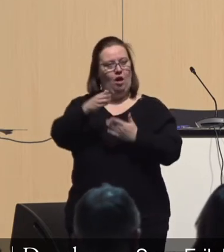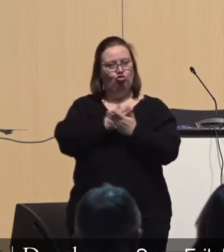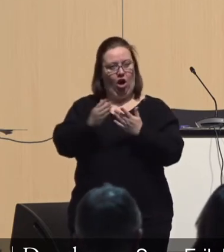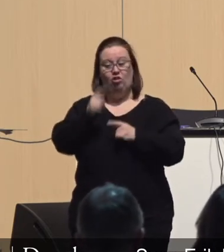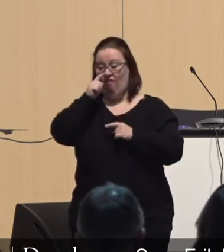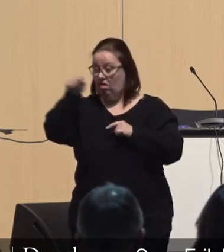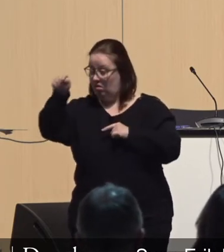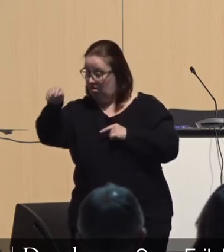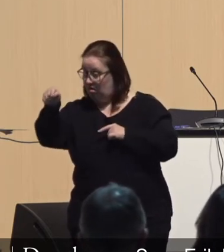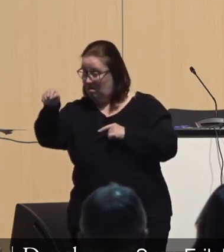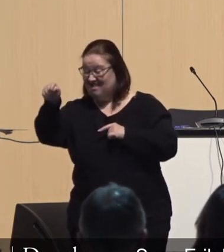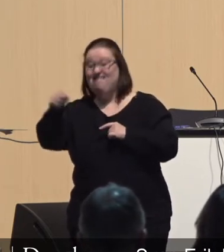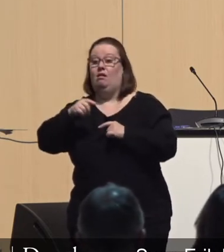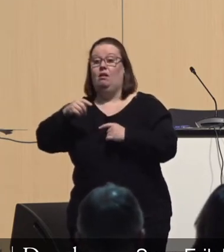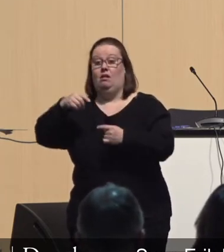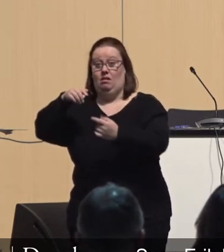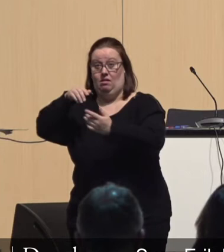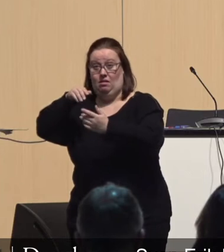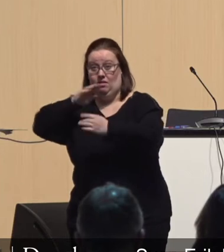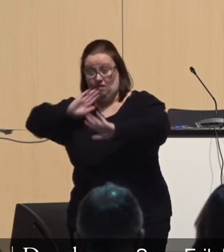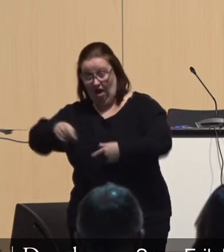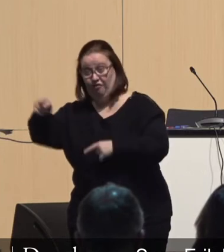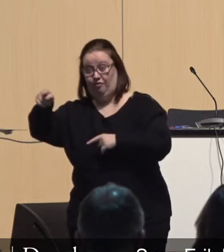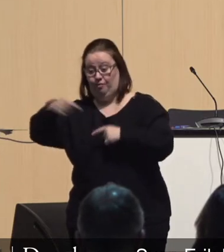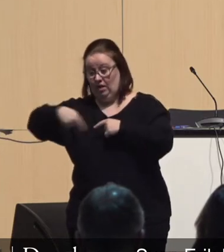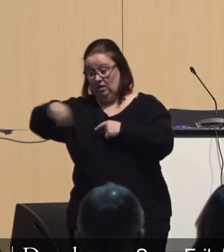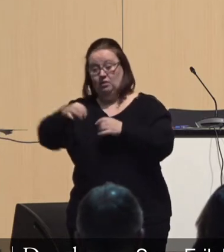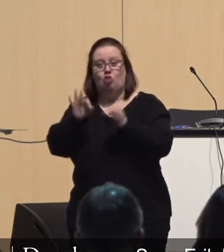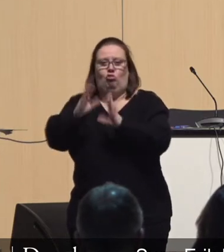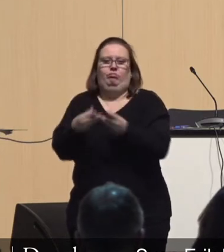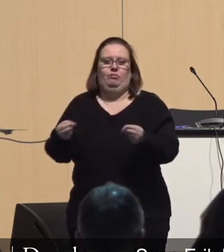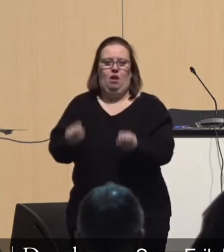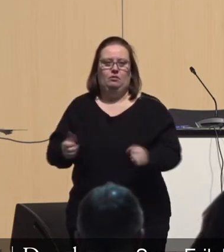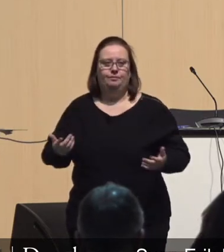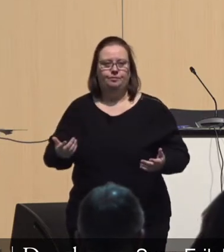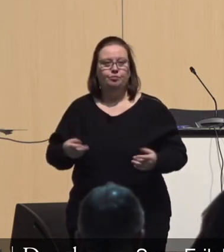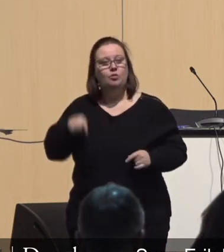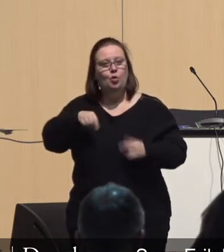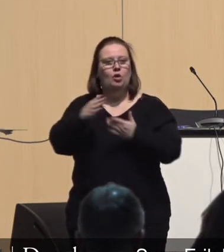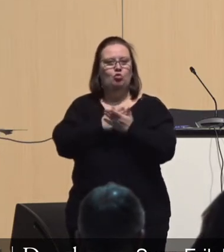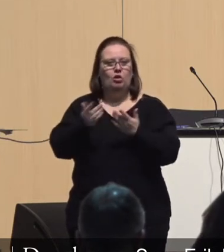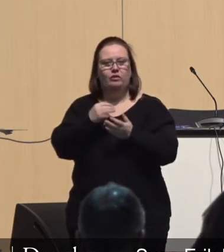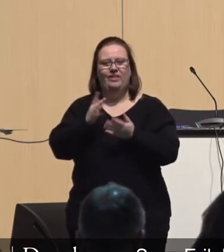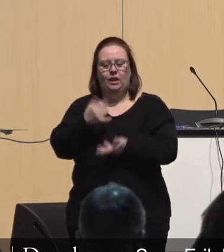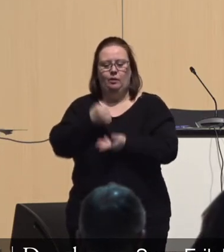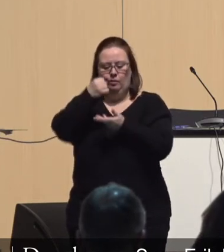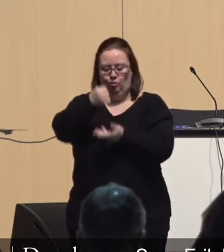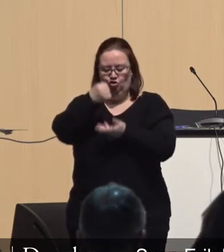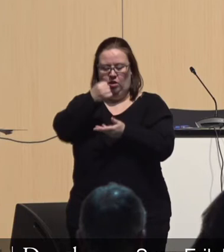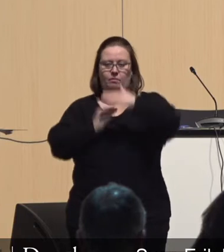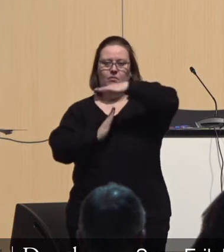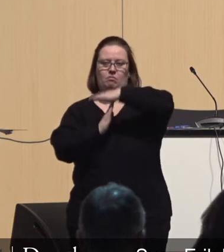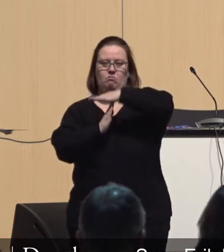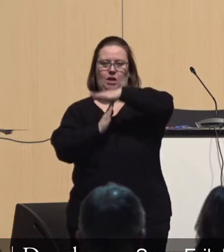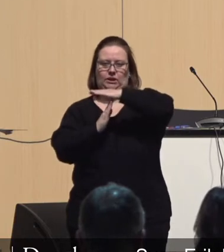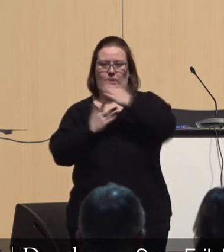heute über eine Fiktion, die sich in den nächsten Tagen schon auflösen kann. Und Sie entscheiden noch über ein Budget, was als Höchstmarke